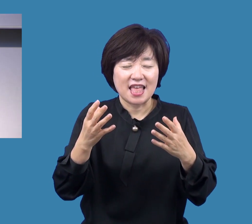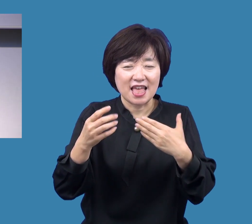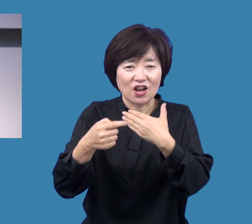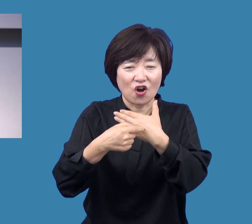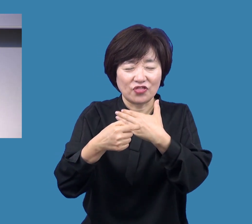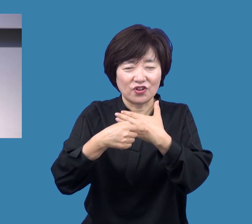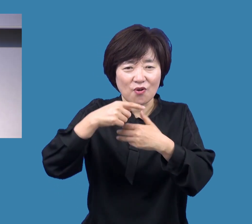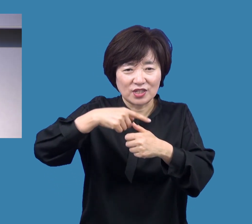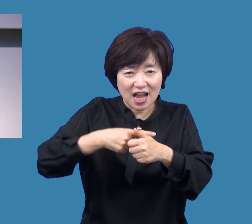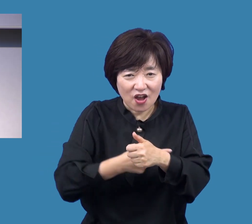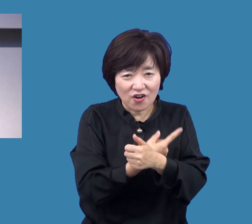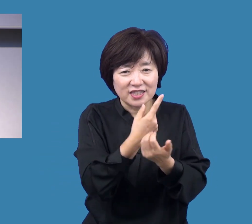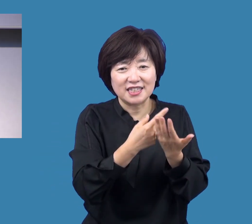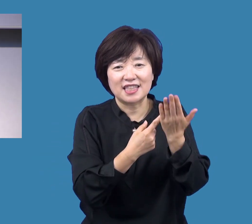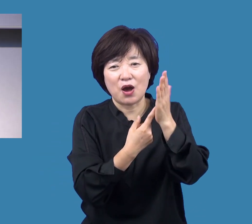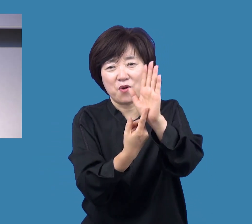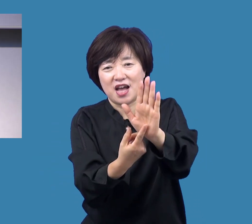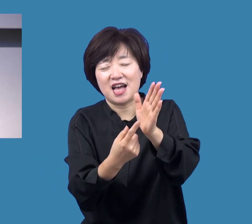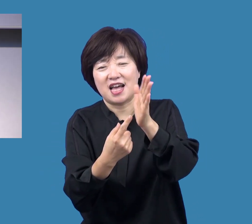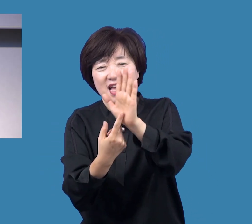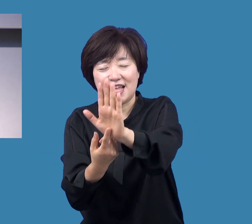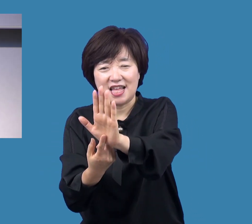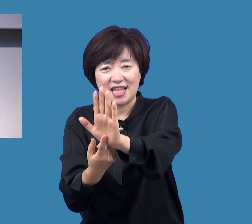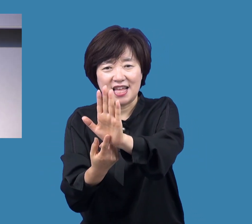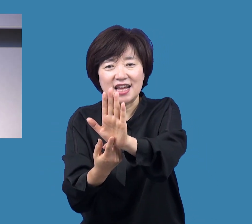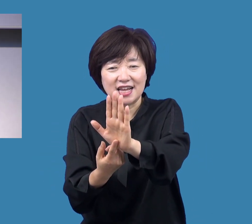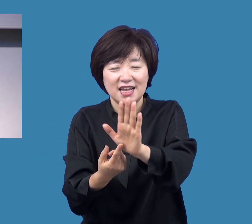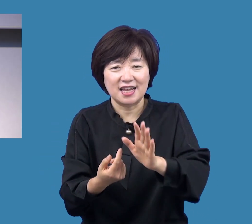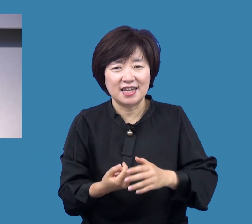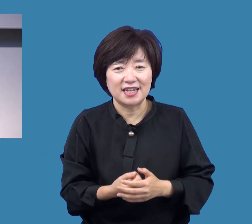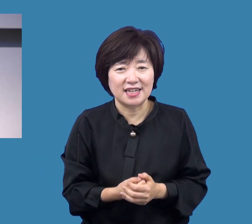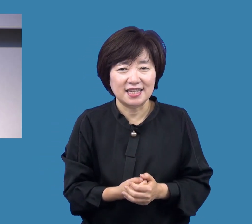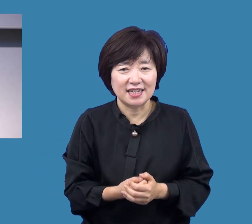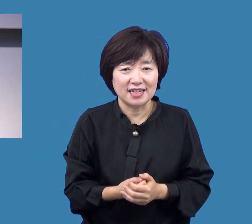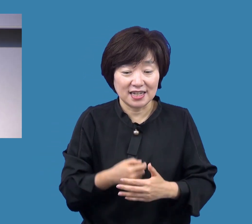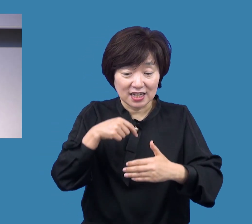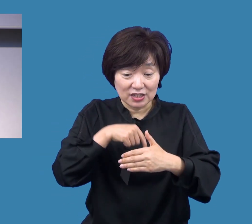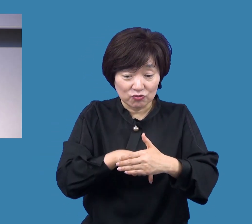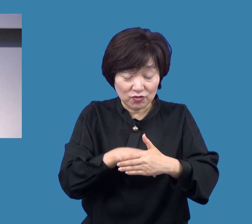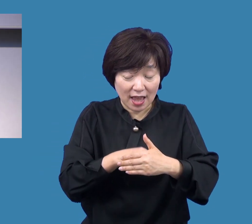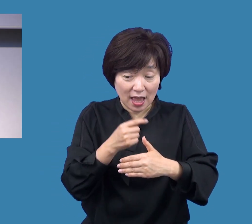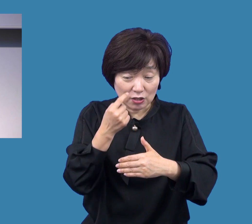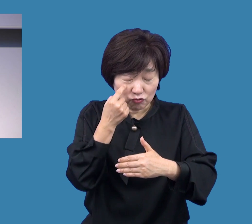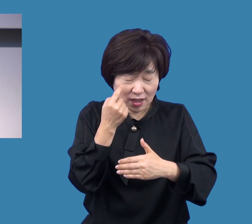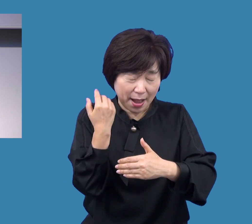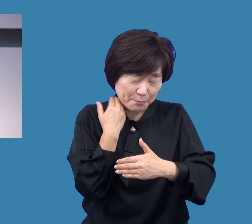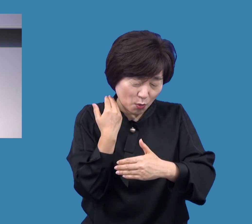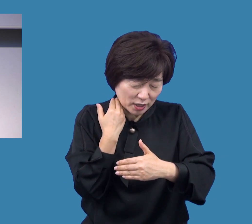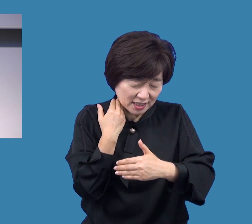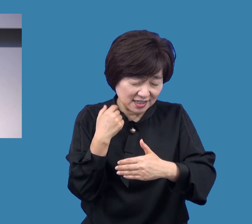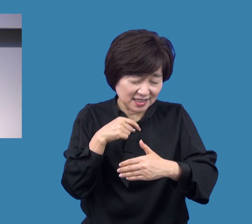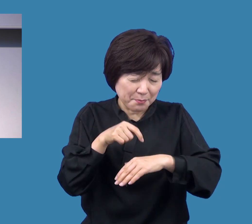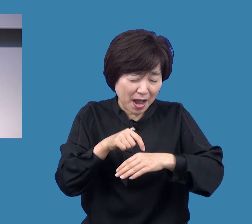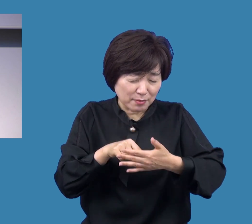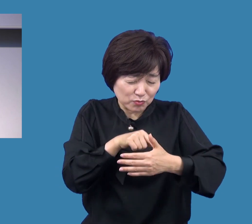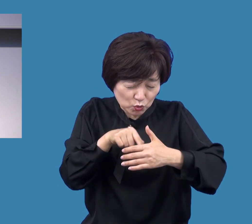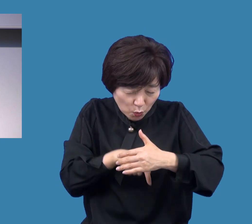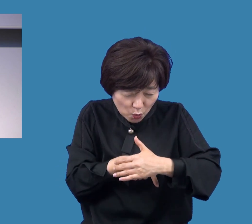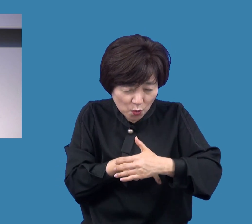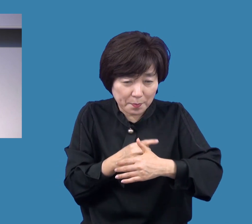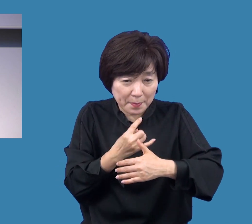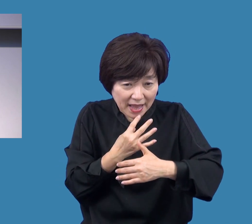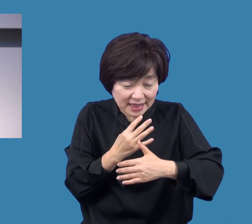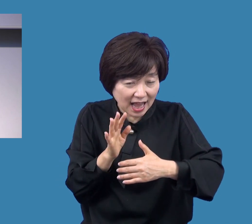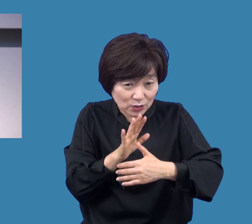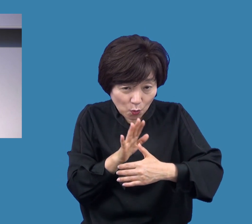드러나는 역사들을 보여주시는 순서는 있지만, 그럼에도 불구하고 보여지지 않는 역사가 전부가 아니에요. 성령님의 역사에는 반드시